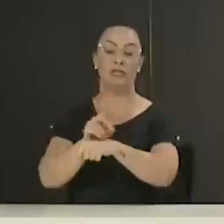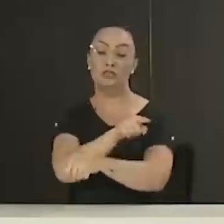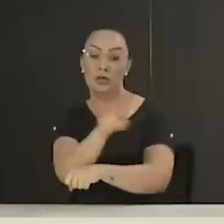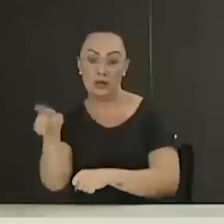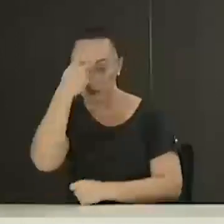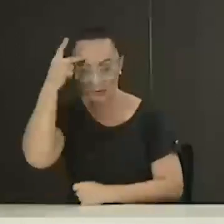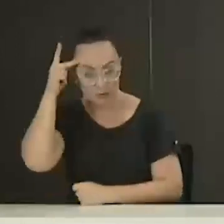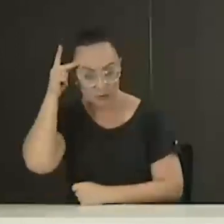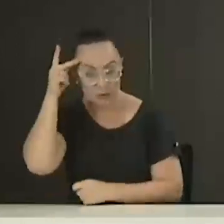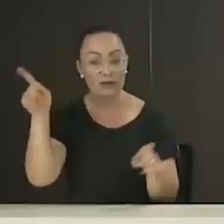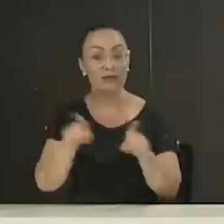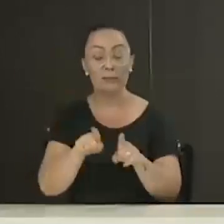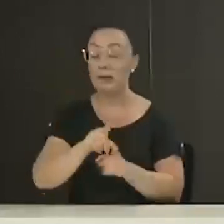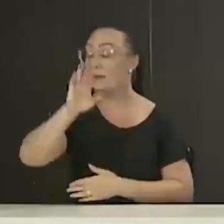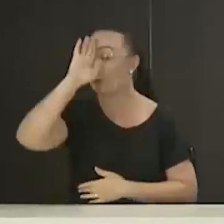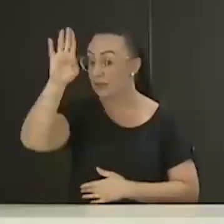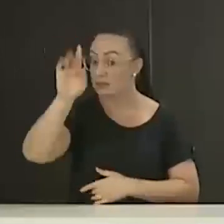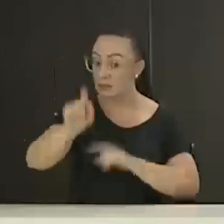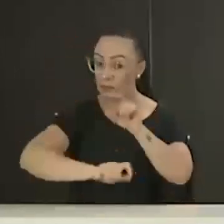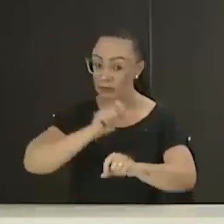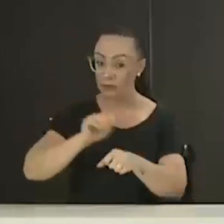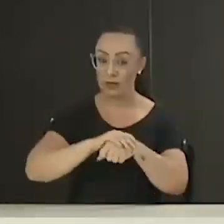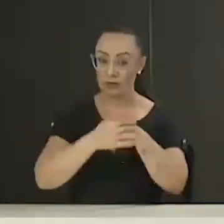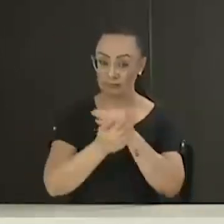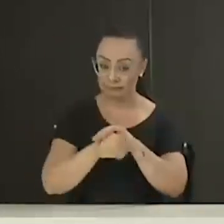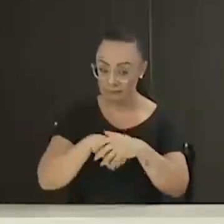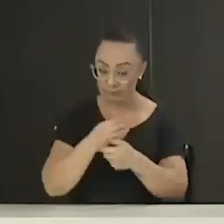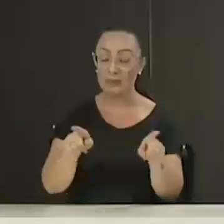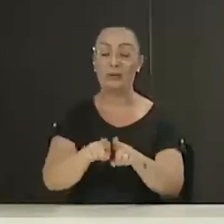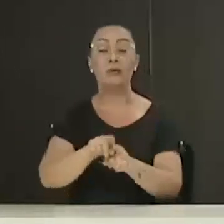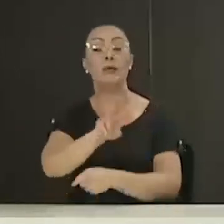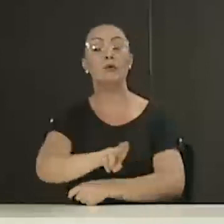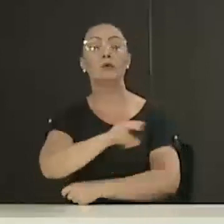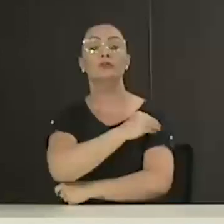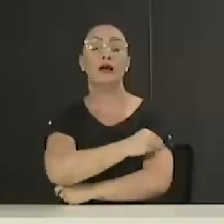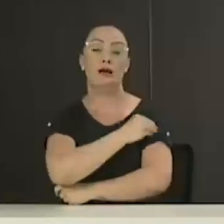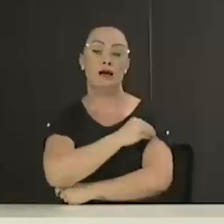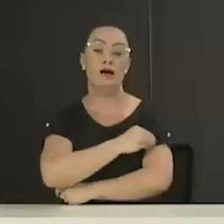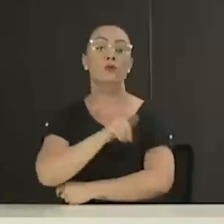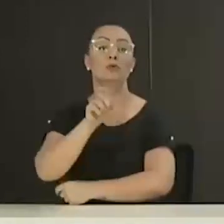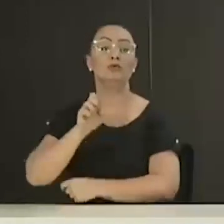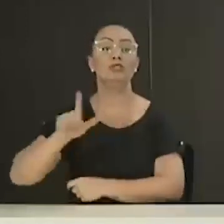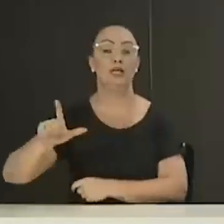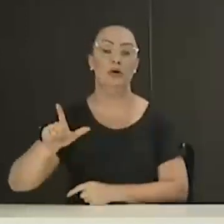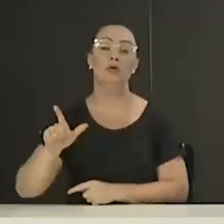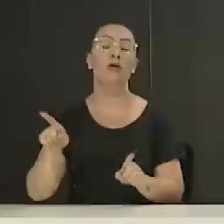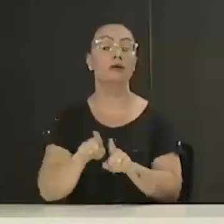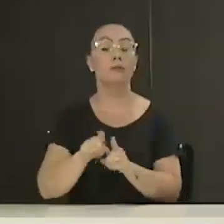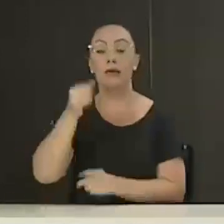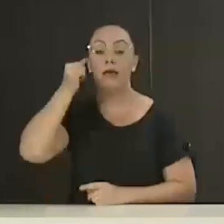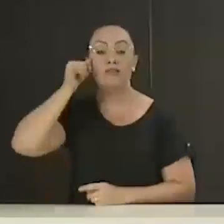outras medidas principalmente higienização das mãos uso do álcool gel ele tá ambientes